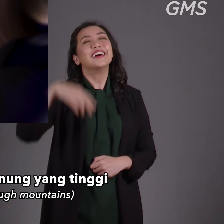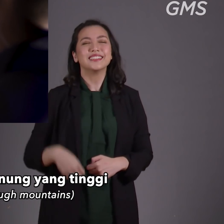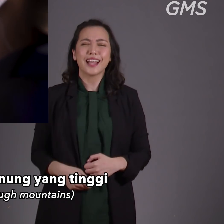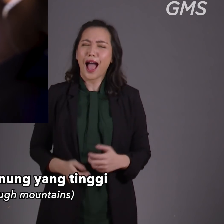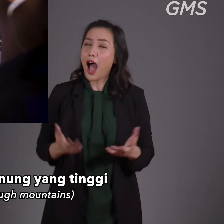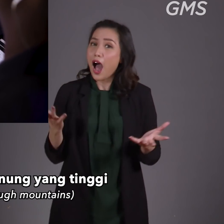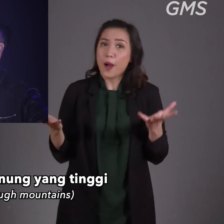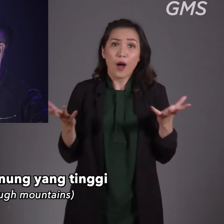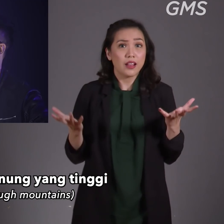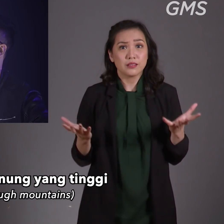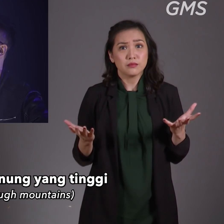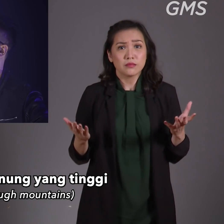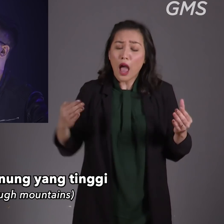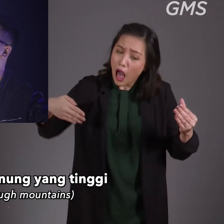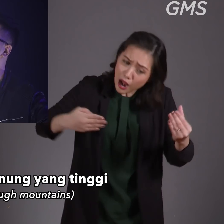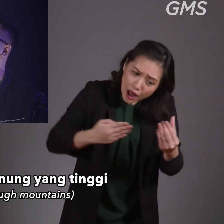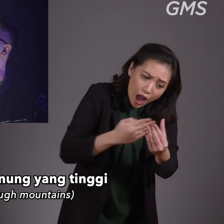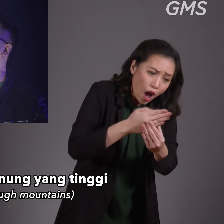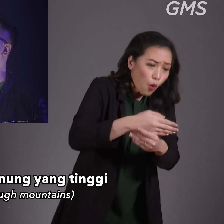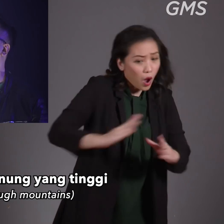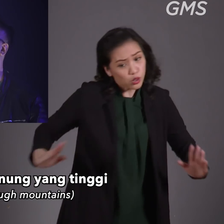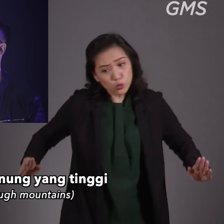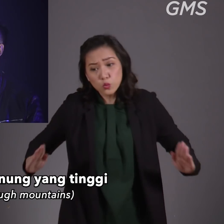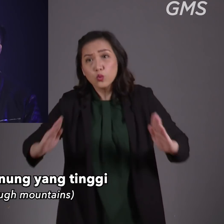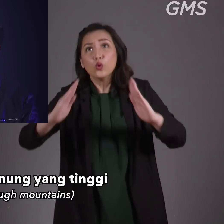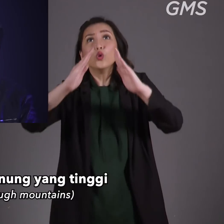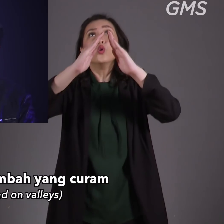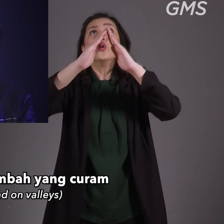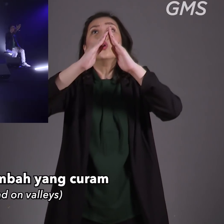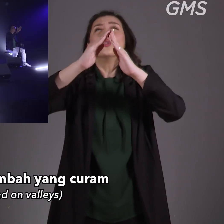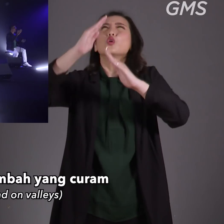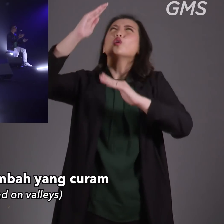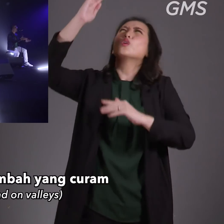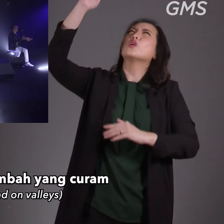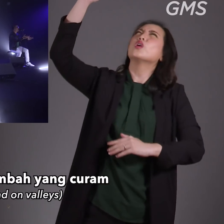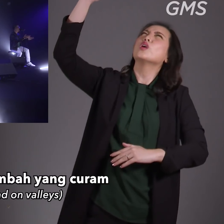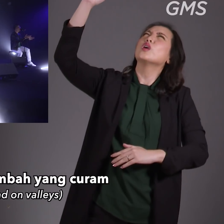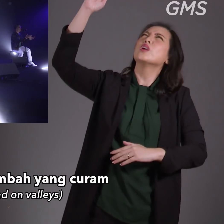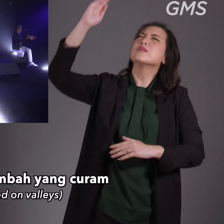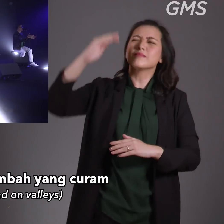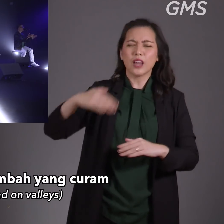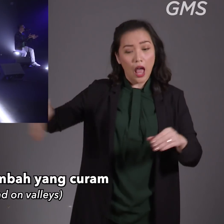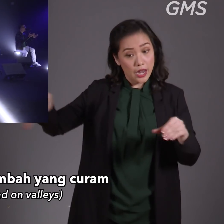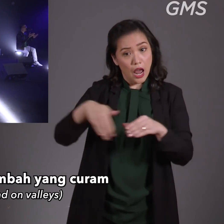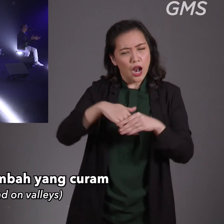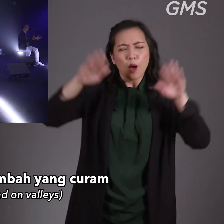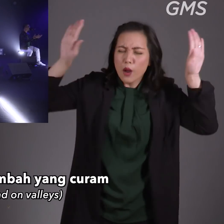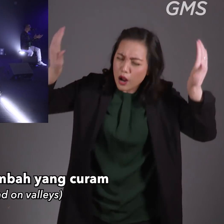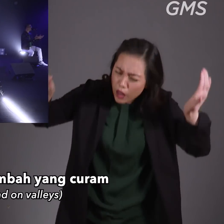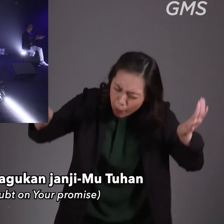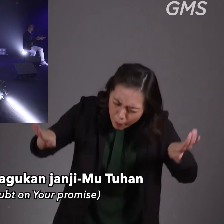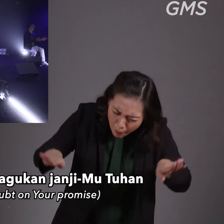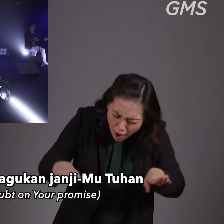Tuhan. Lewat gunung yang tinggi, dalam lembah